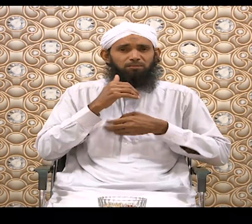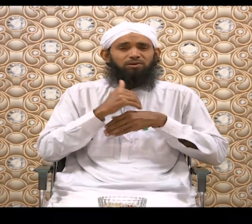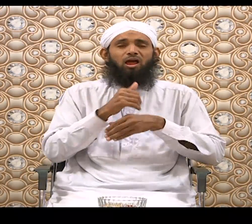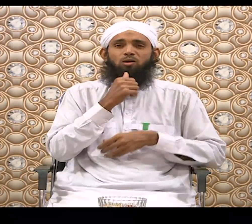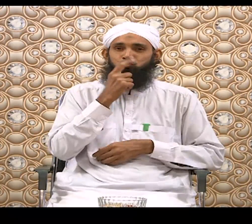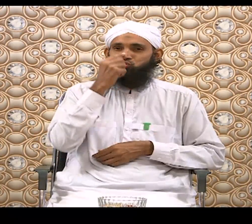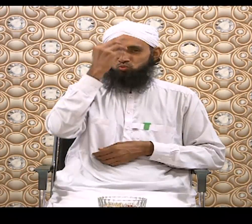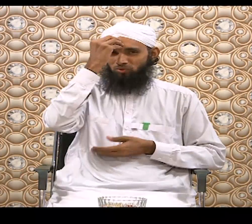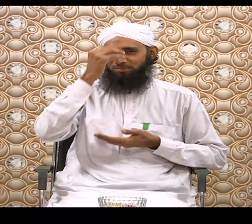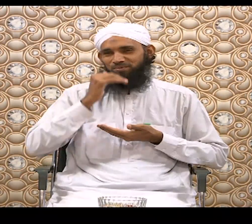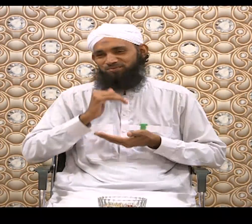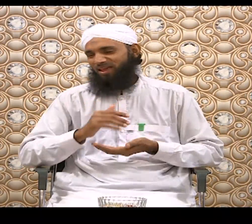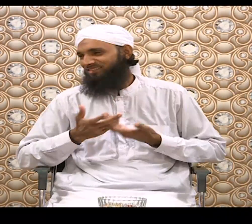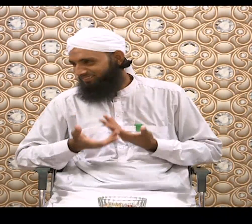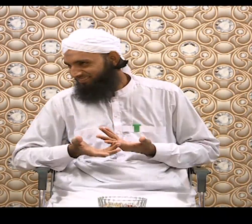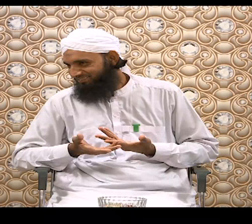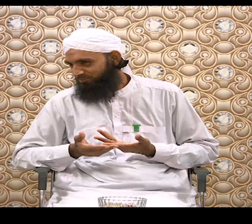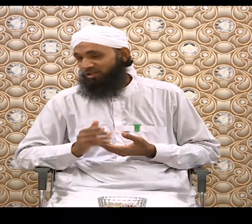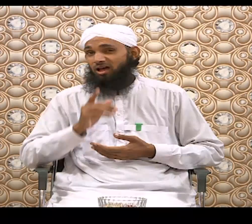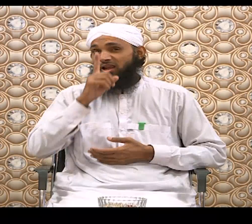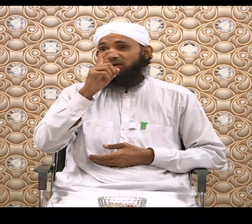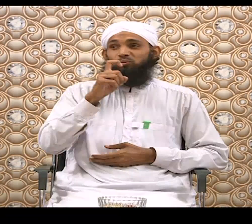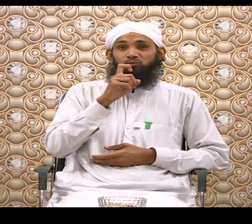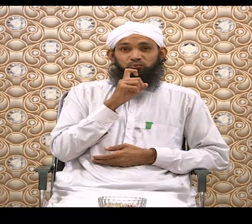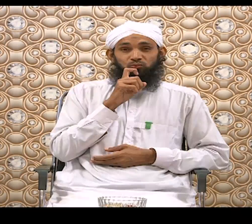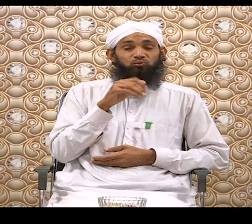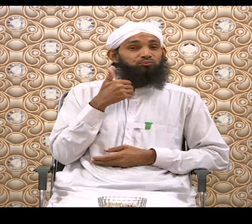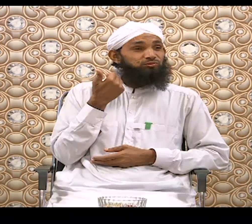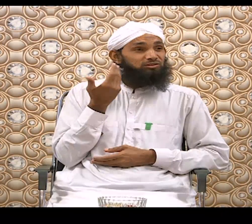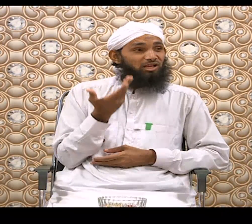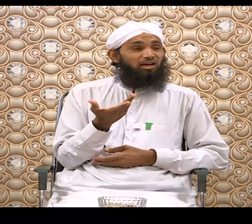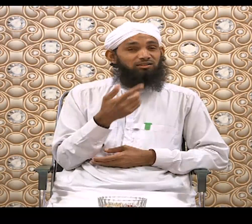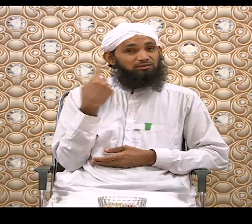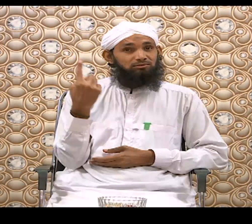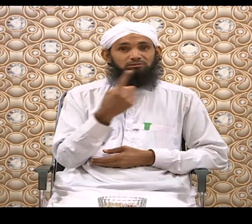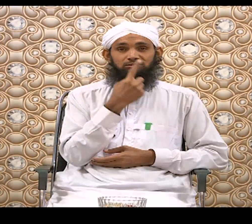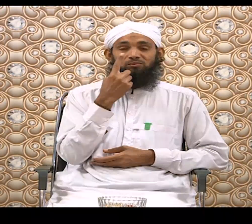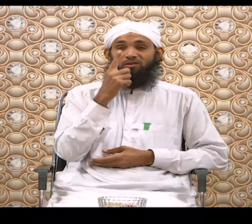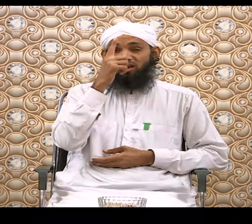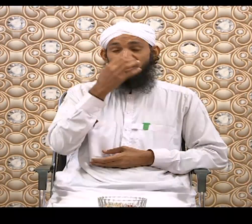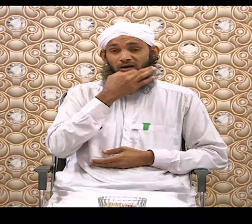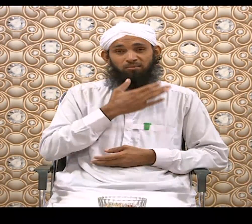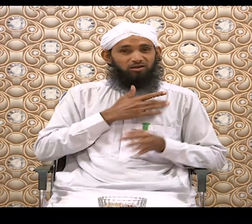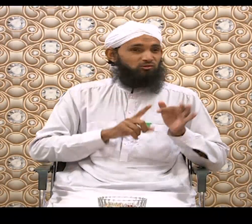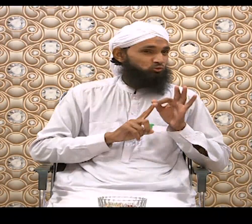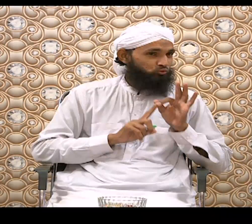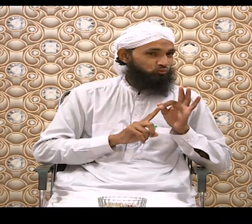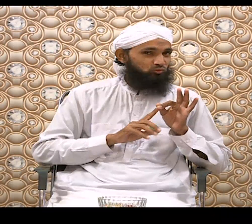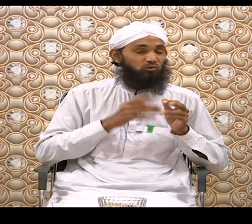ماں باپ ہے اس لیے اللہ پاک نے پہلے انسانی وجود کے حقیقی سبب کی تعظیم کا حکم دیا پھر اس کے